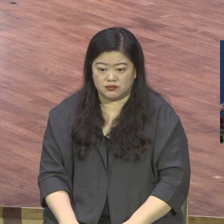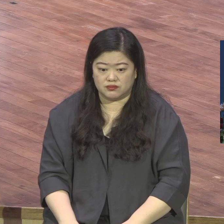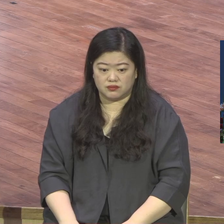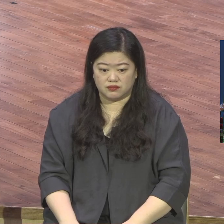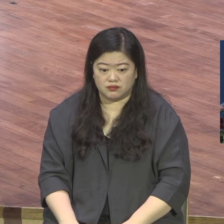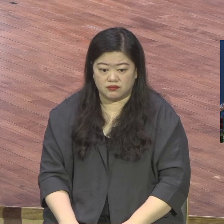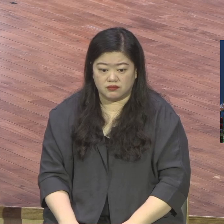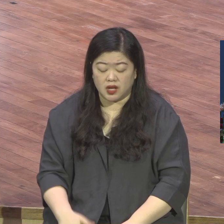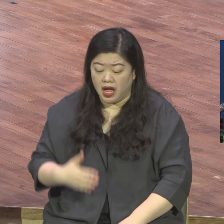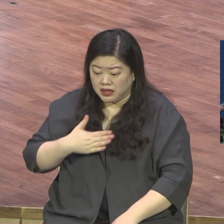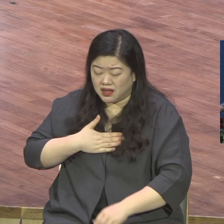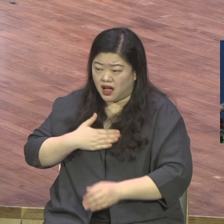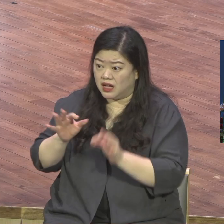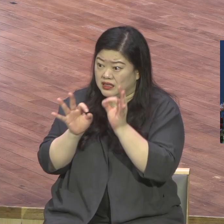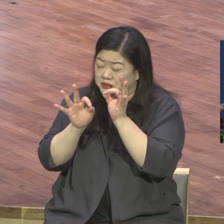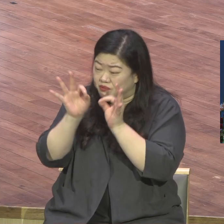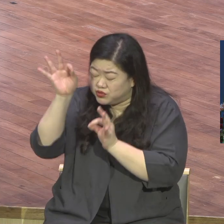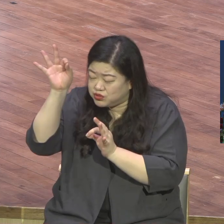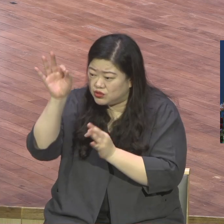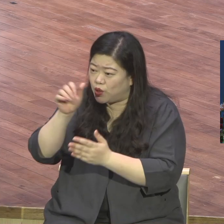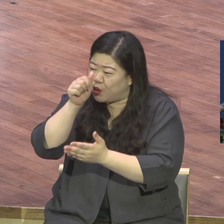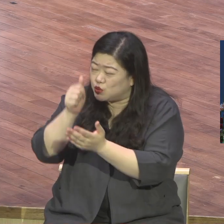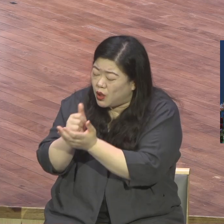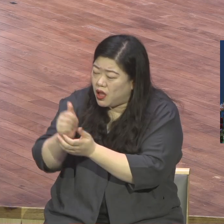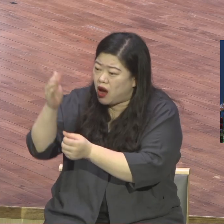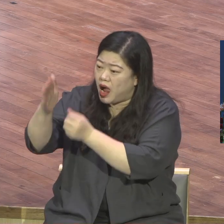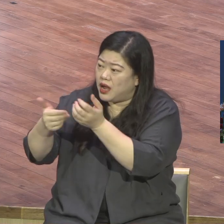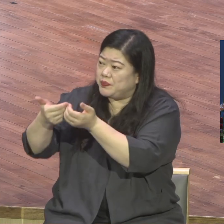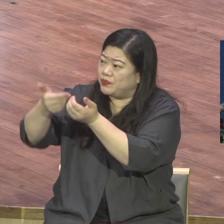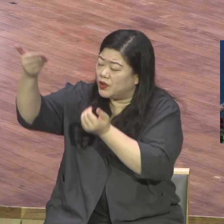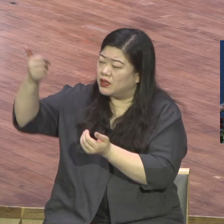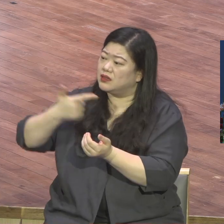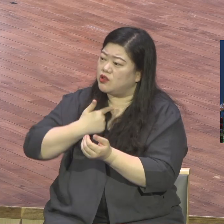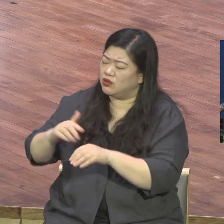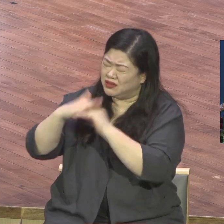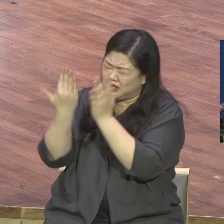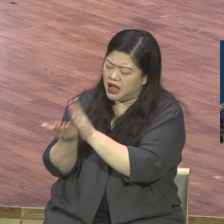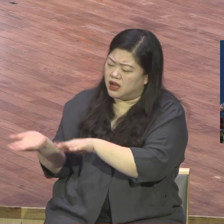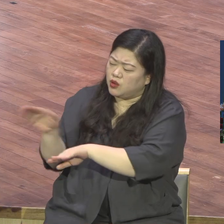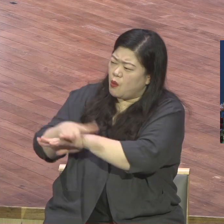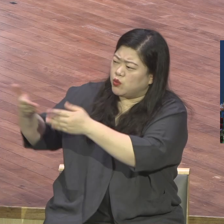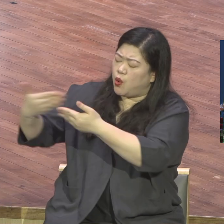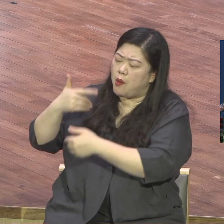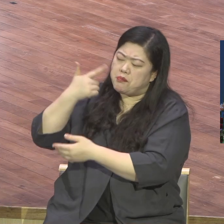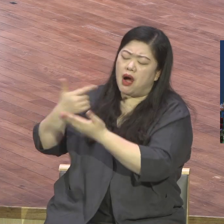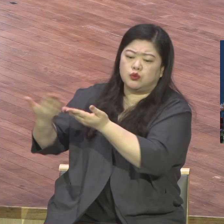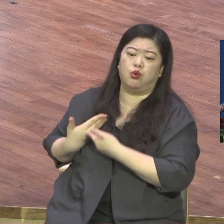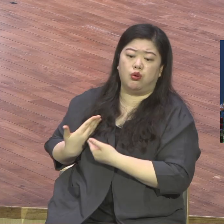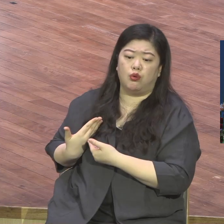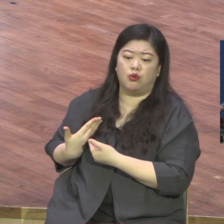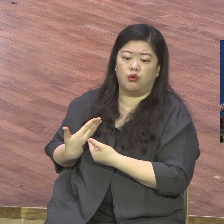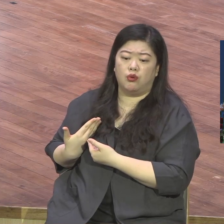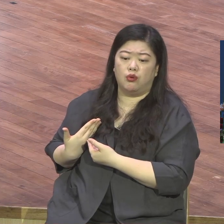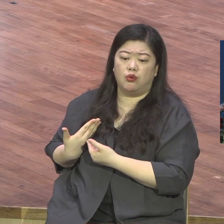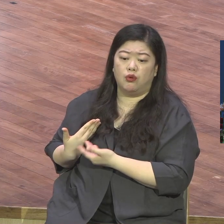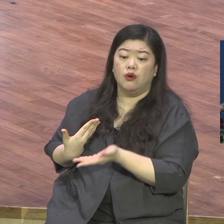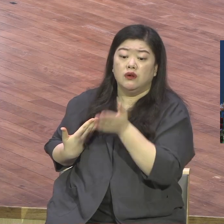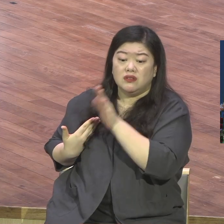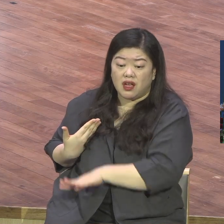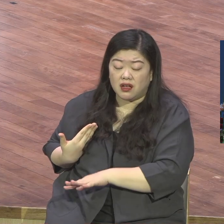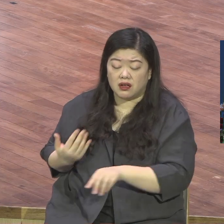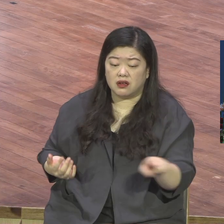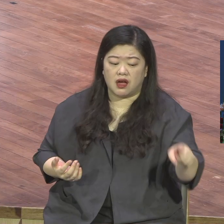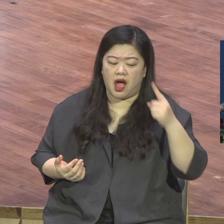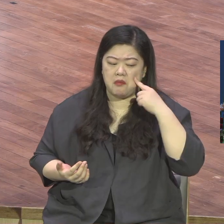돼요. 잘못한 것도 덮어주고 나에게 손에 입히고 자존심 상한 거 내게 실수한 거 덮어줘야 돼요. 내가 하나님 사랑을 너무나